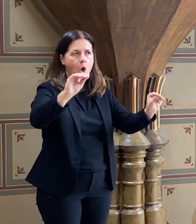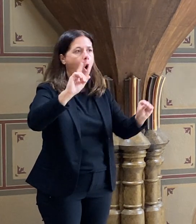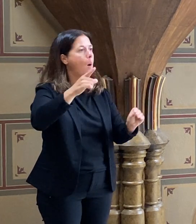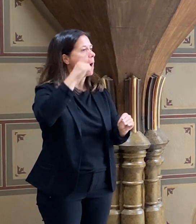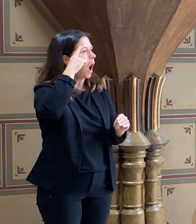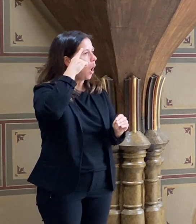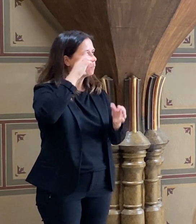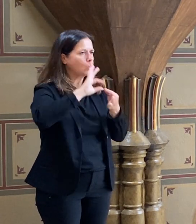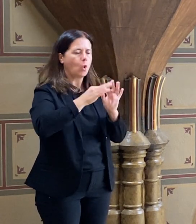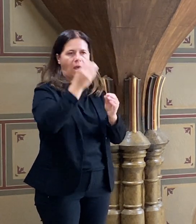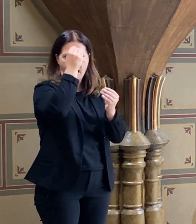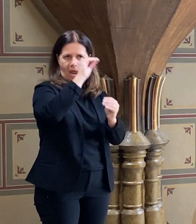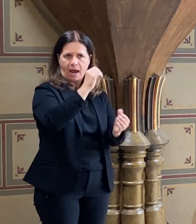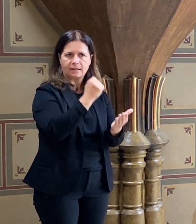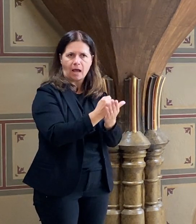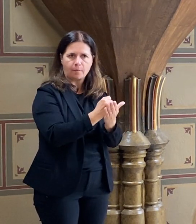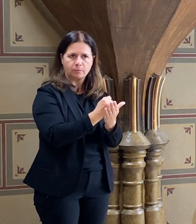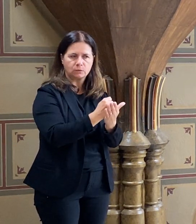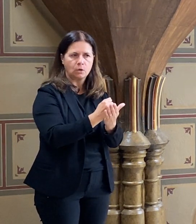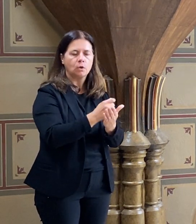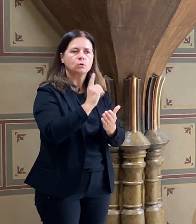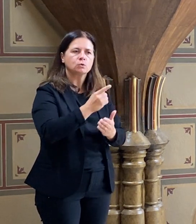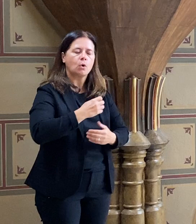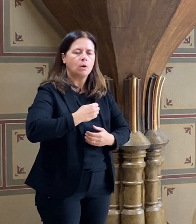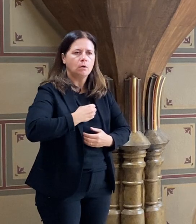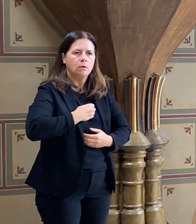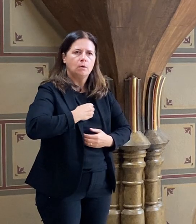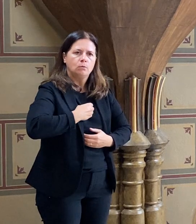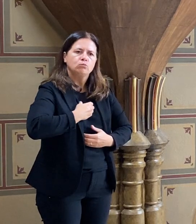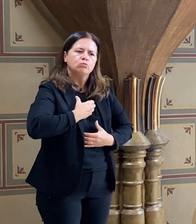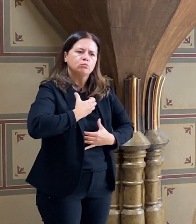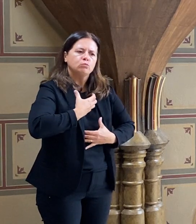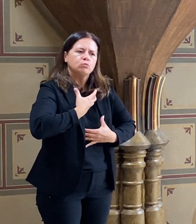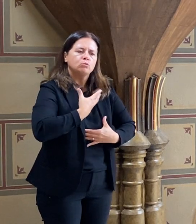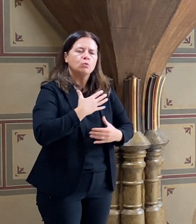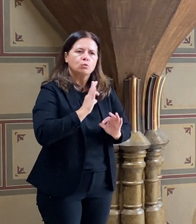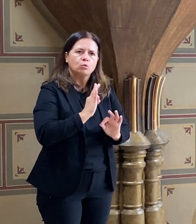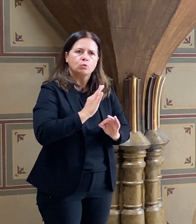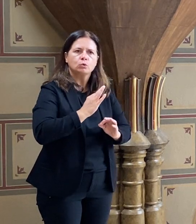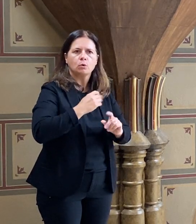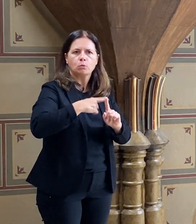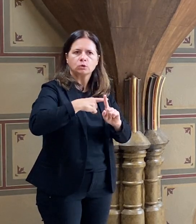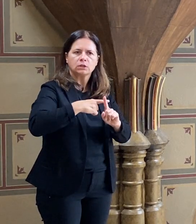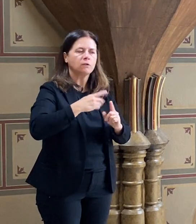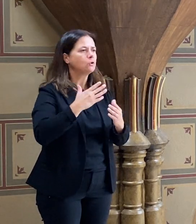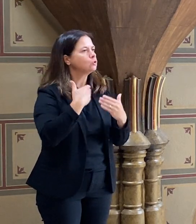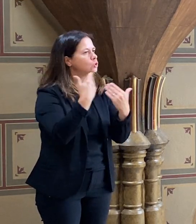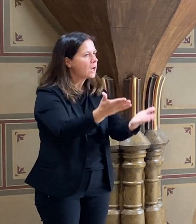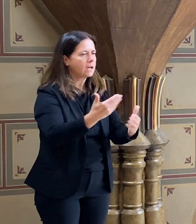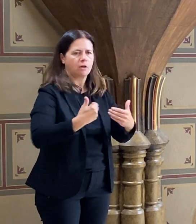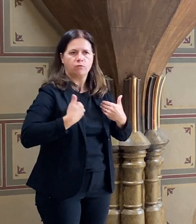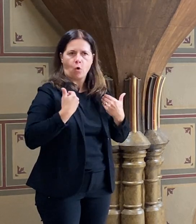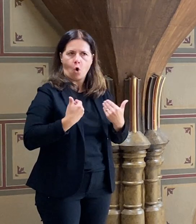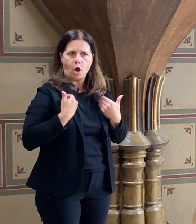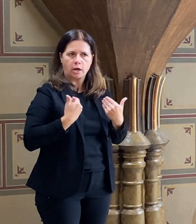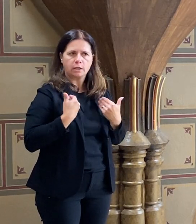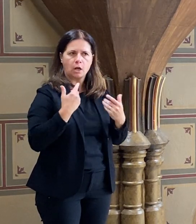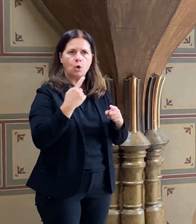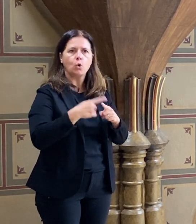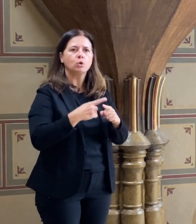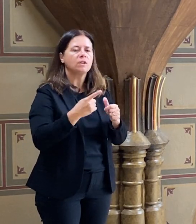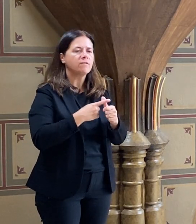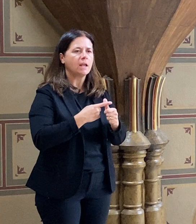Ehrenamt. Lass sie Erfüllung finden in dem, was sie tun. Schenke ihnen Freude an dir. Und wenn sie